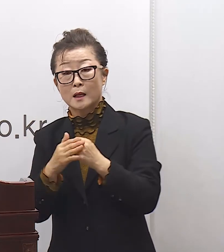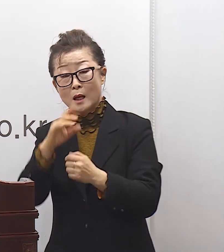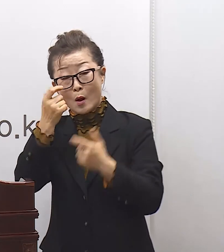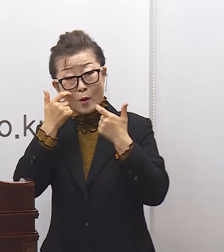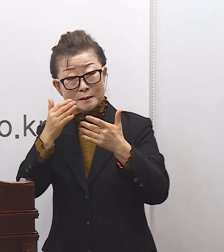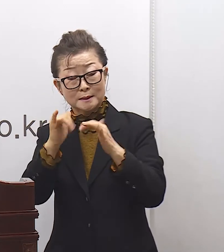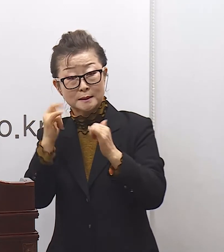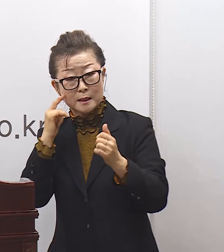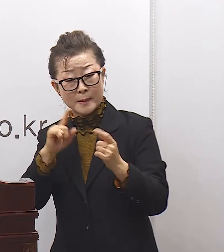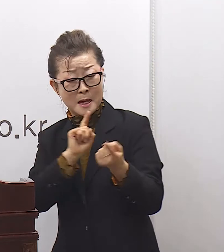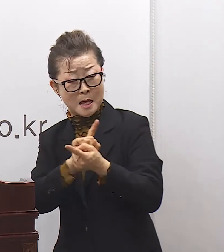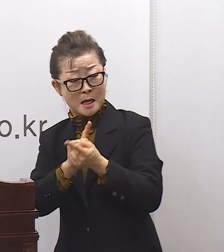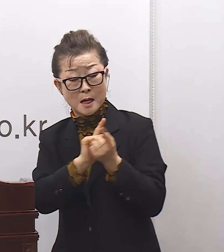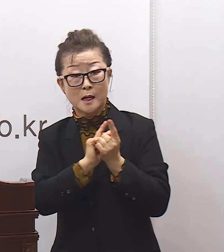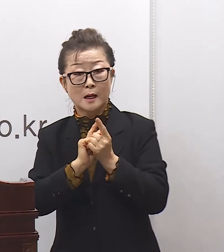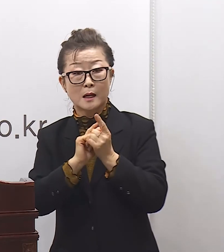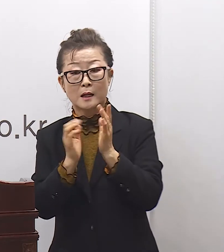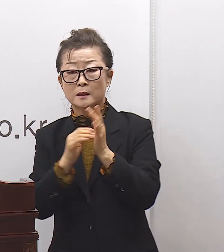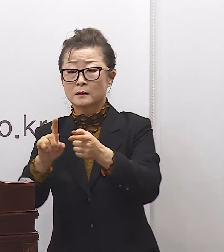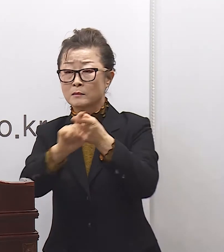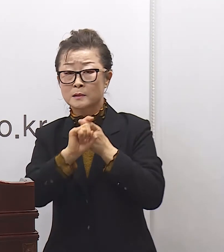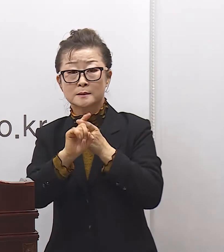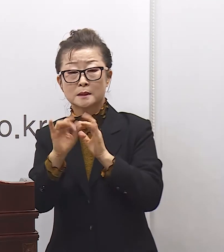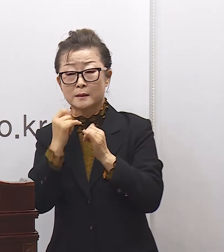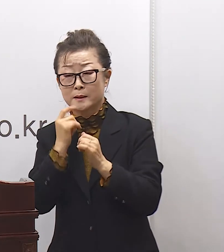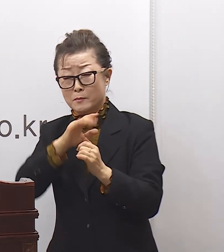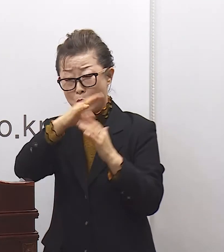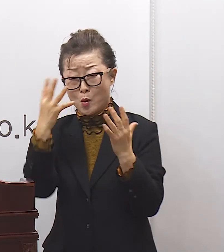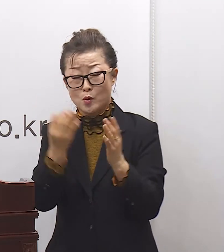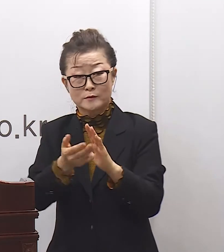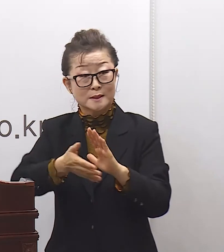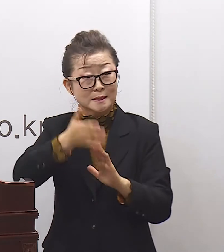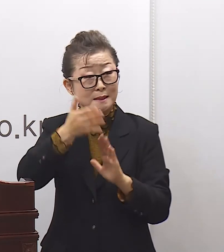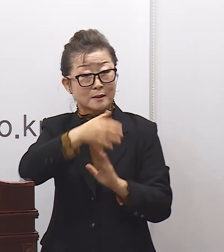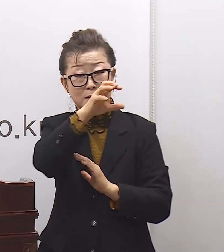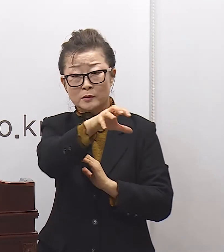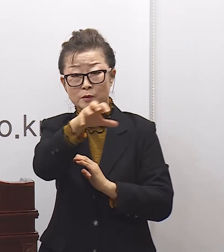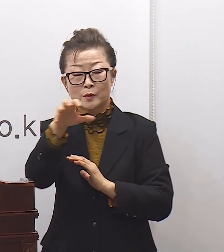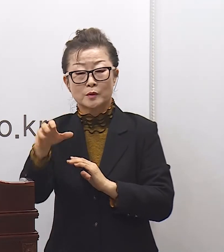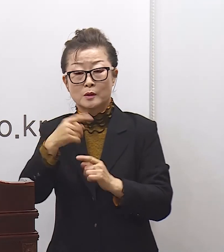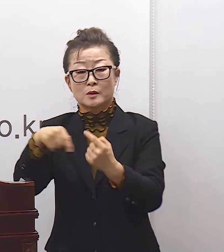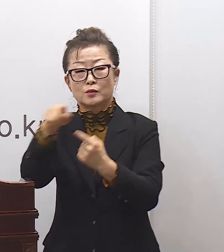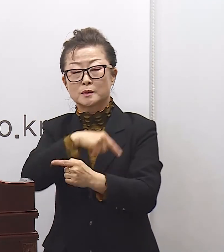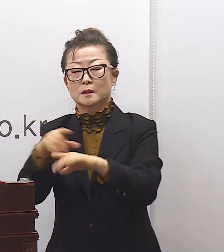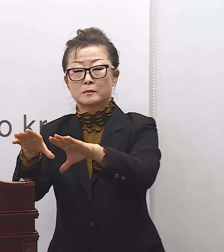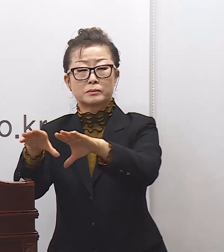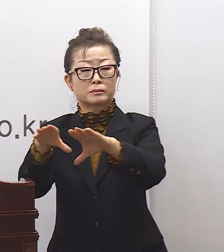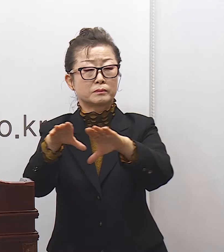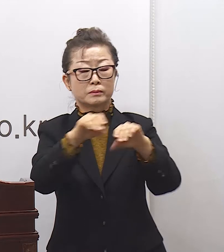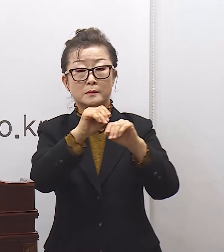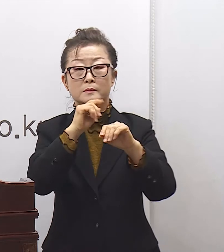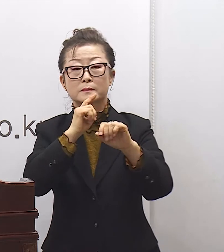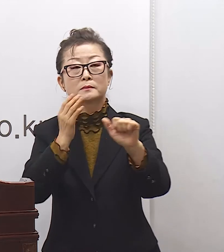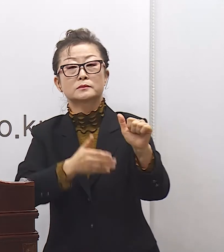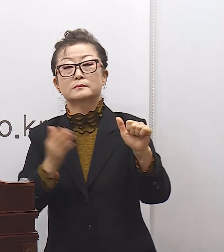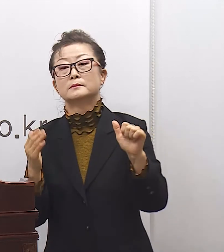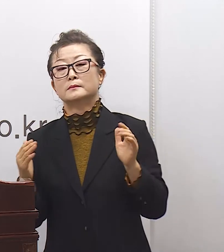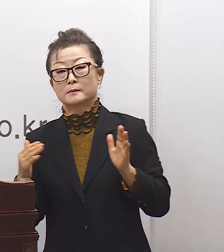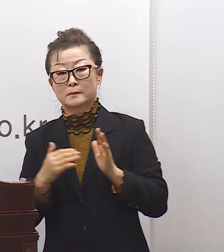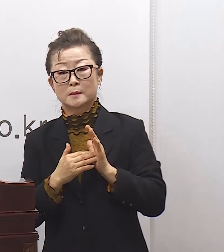확진자와 접촉하거나 연관된 모든 시설 등에 대해서는 운영 중단을